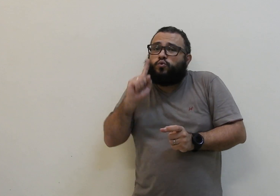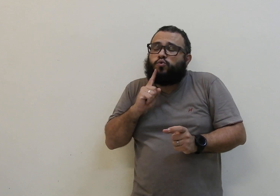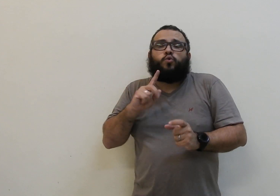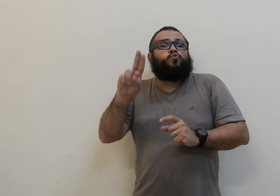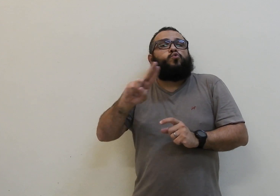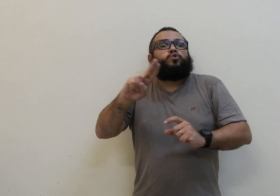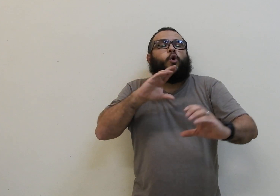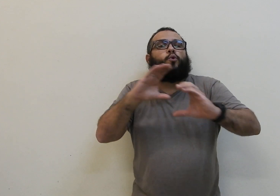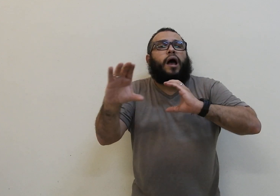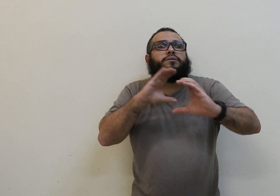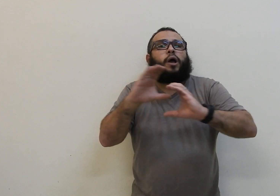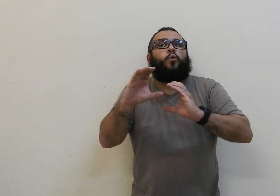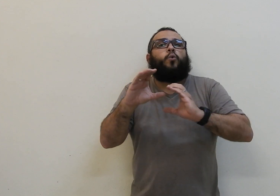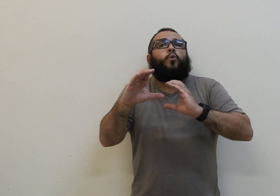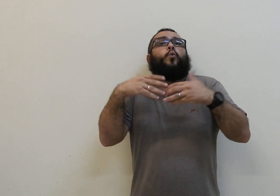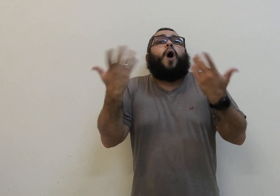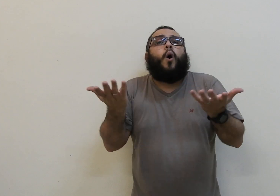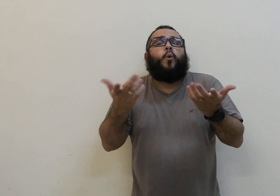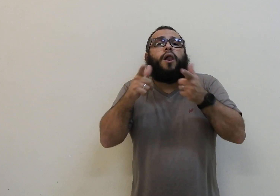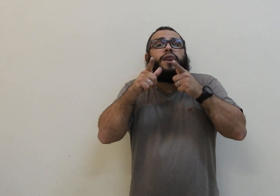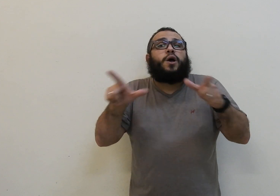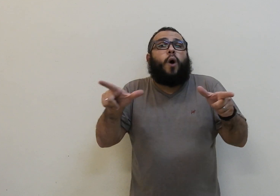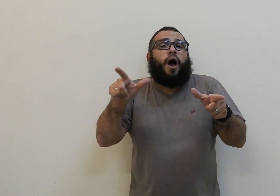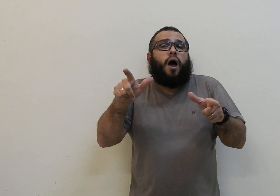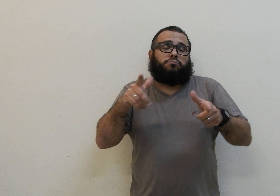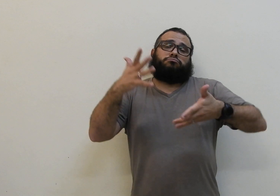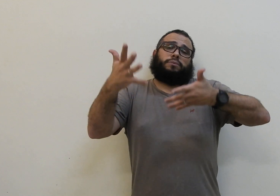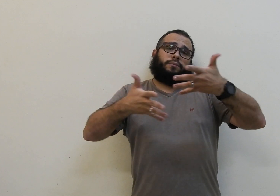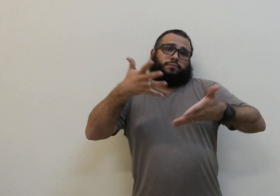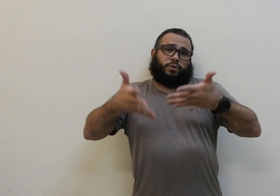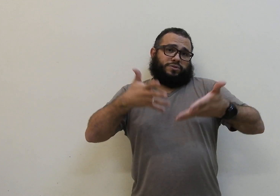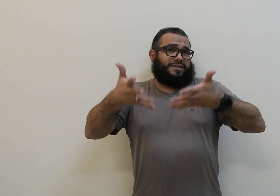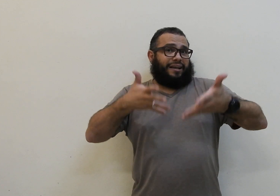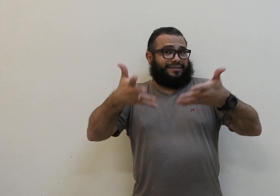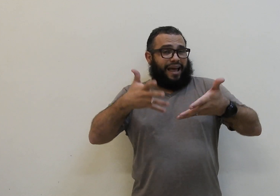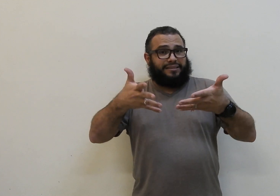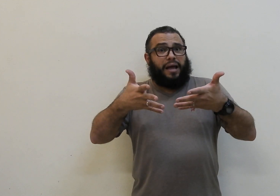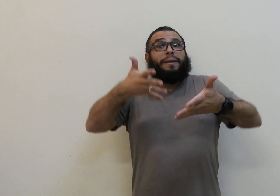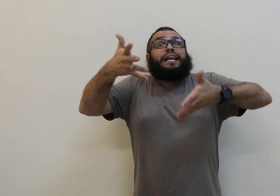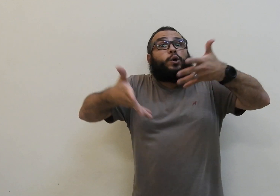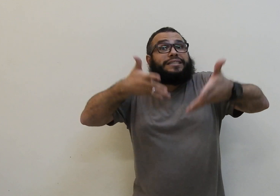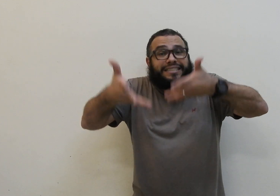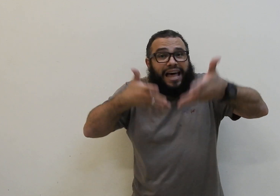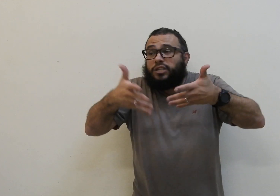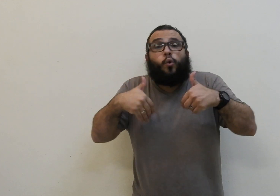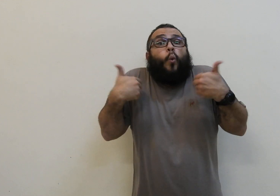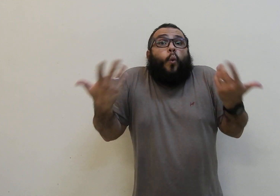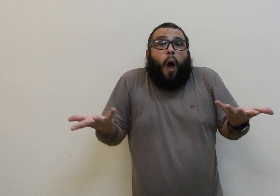mais do que é a comunidade surda, né, e qual é a forma de comunicação que essa comunidade usa. E